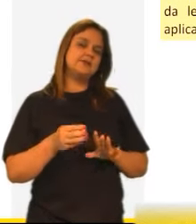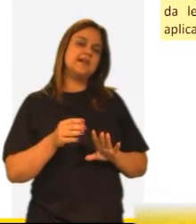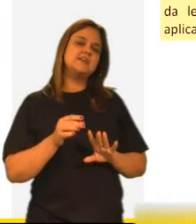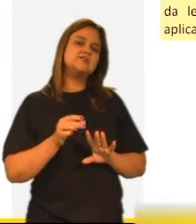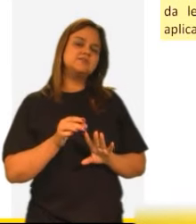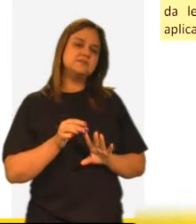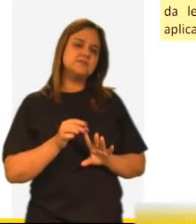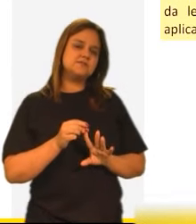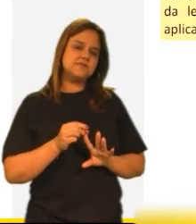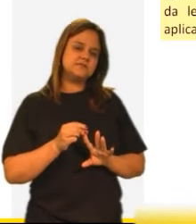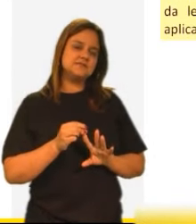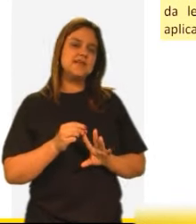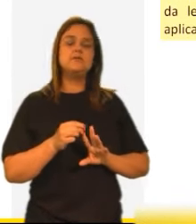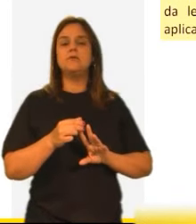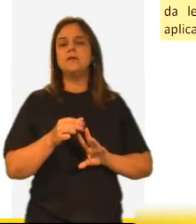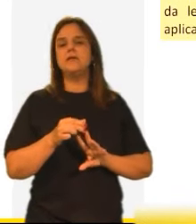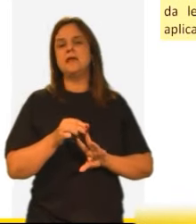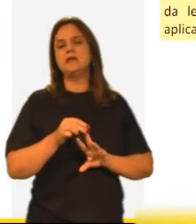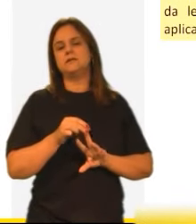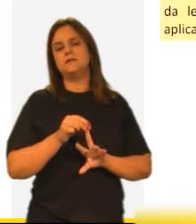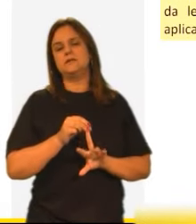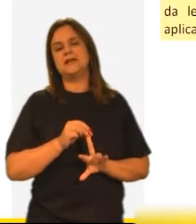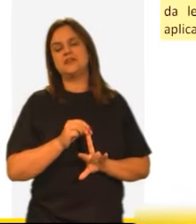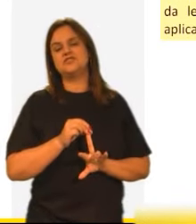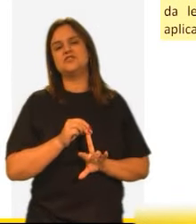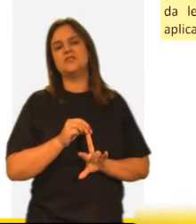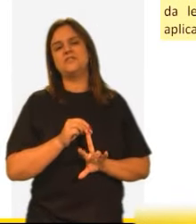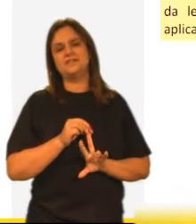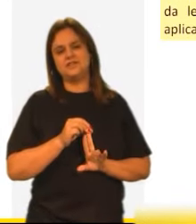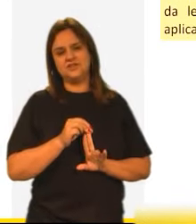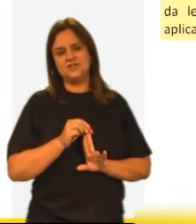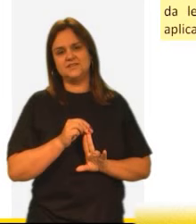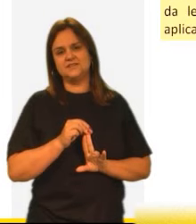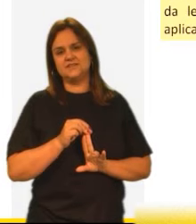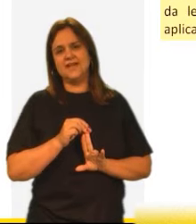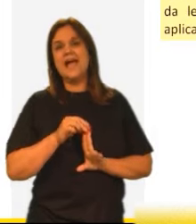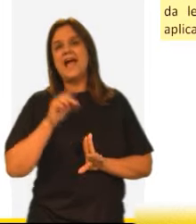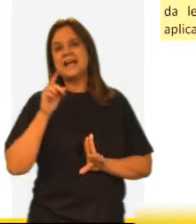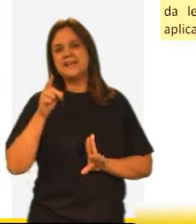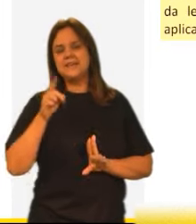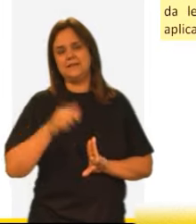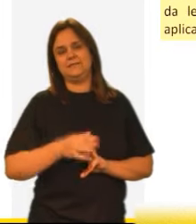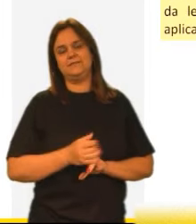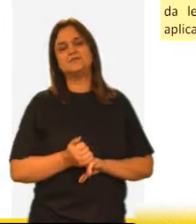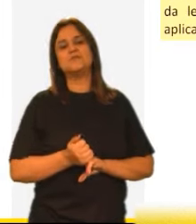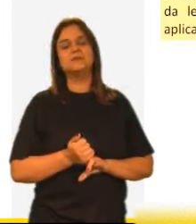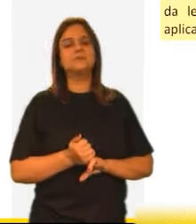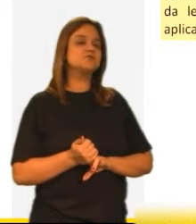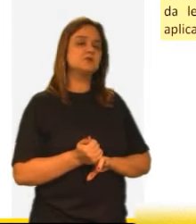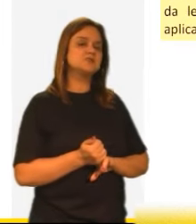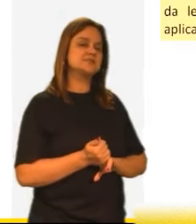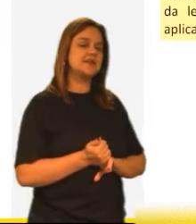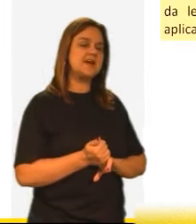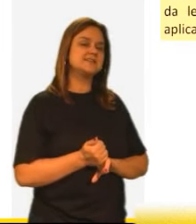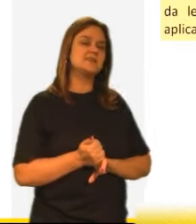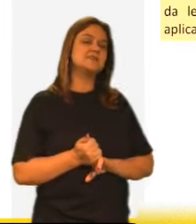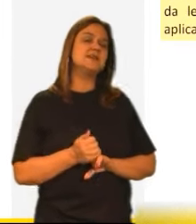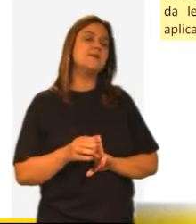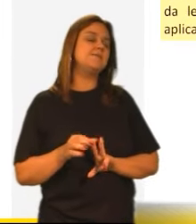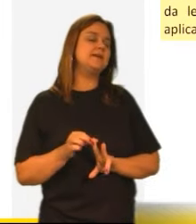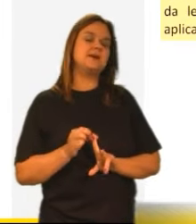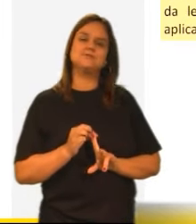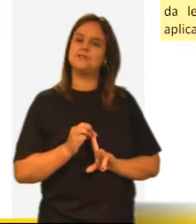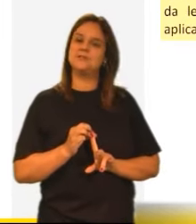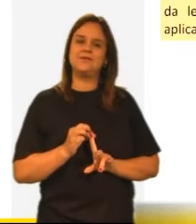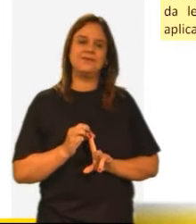haver a anterioridade do exercício financeiro e a anterioridade de 90 dias. Aqui, nas contribuições sociais, nós